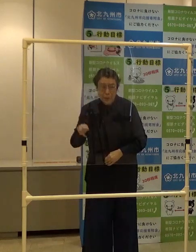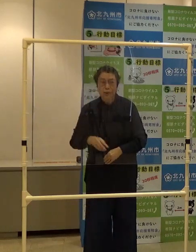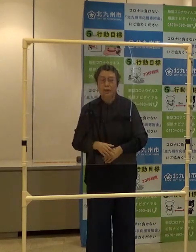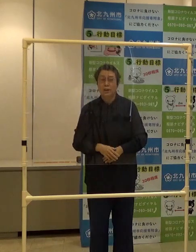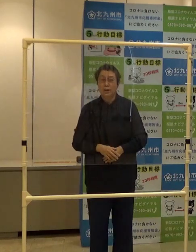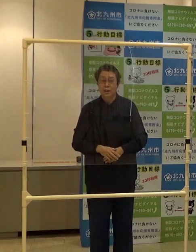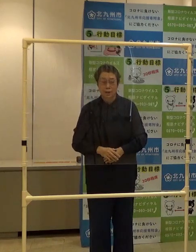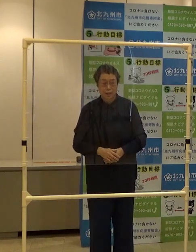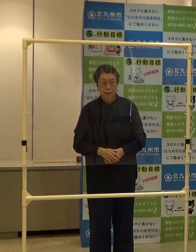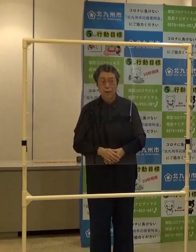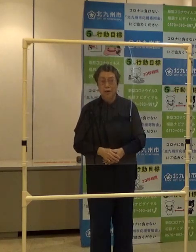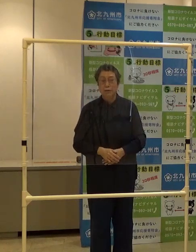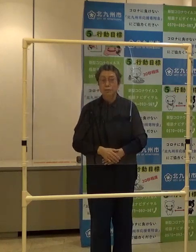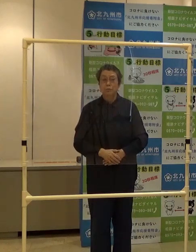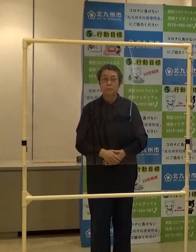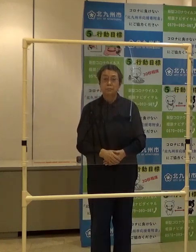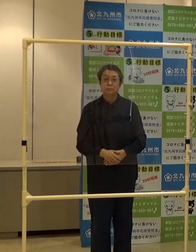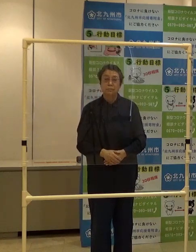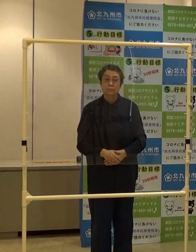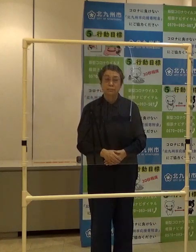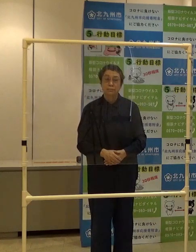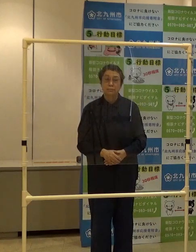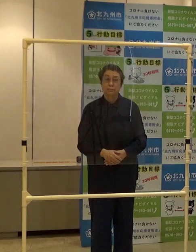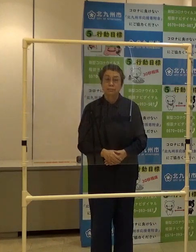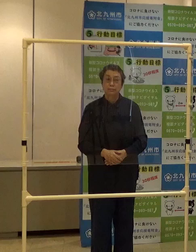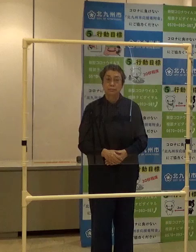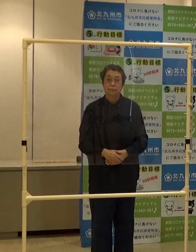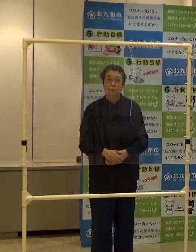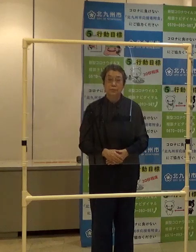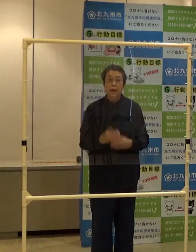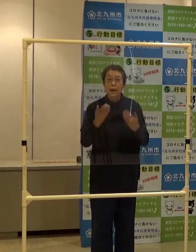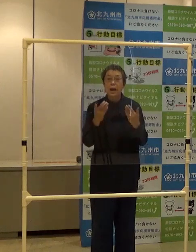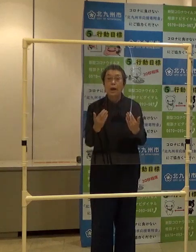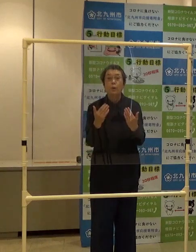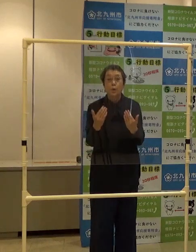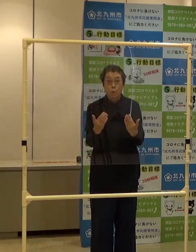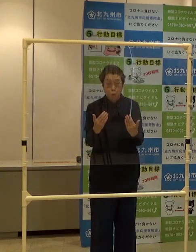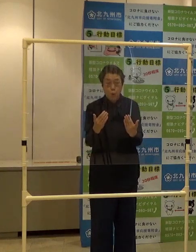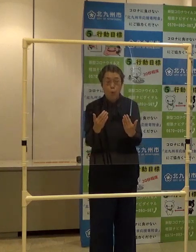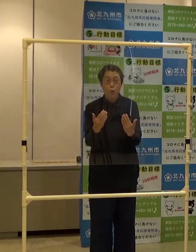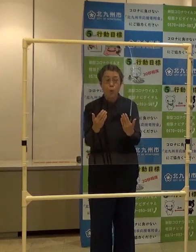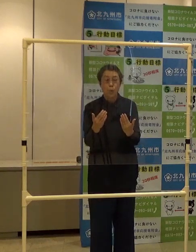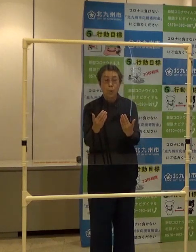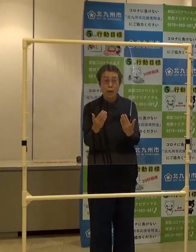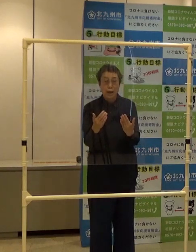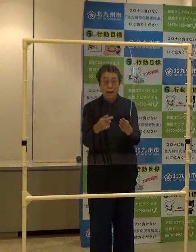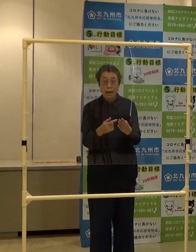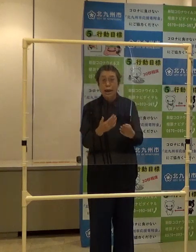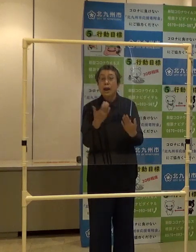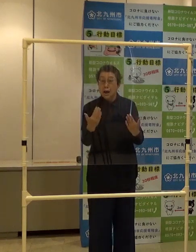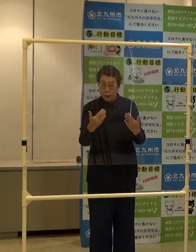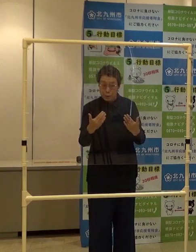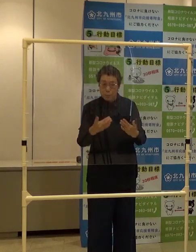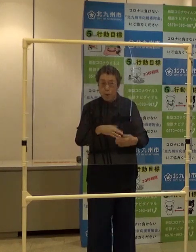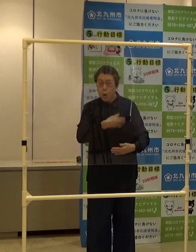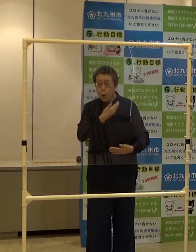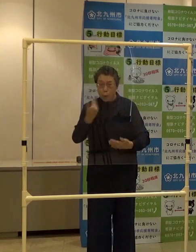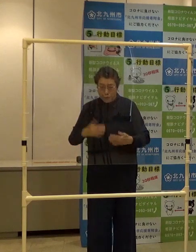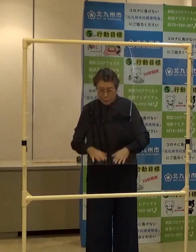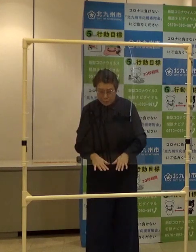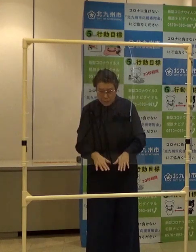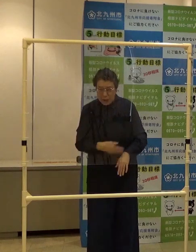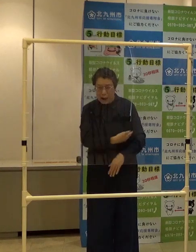。そうした意味で学校もですね、水浸しになる、あるい